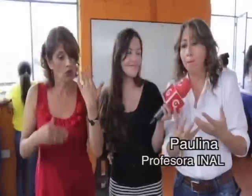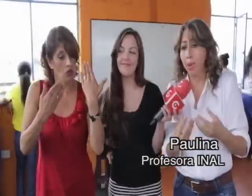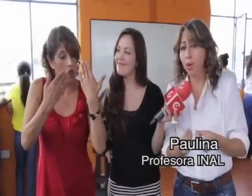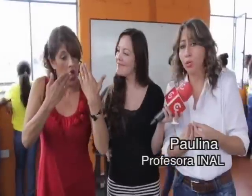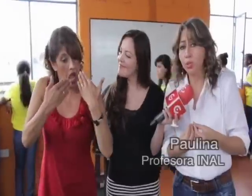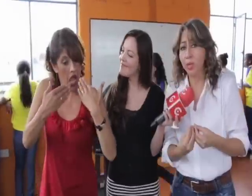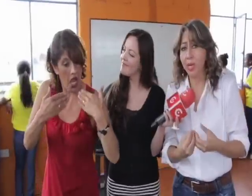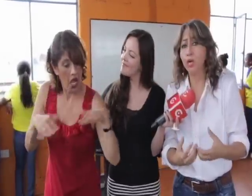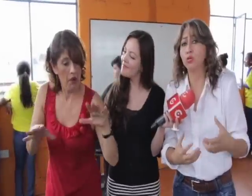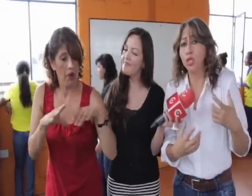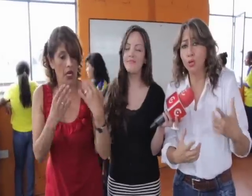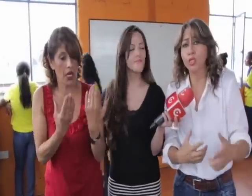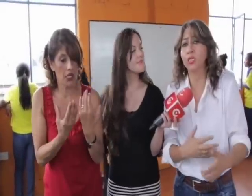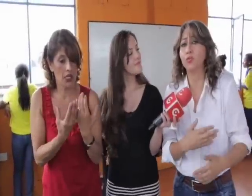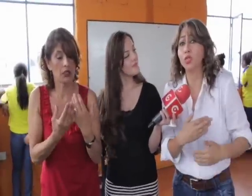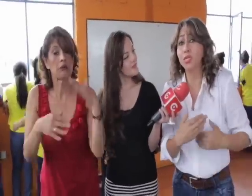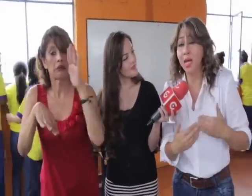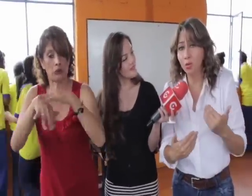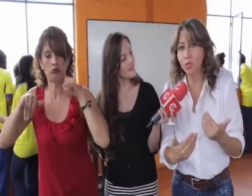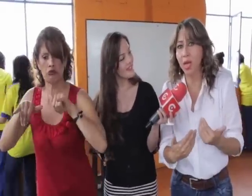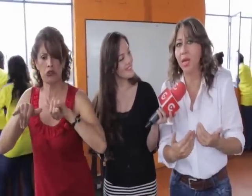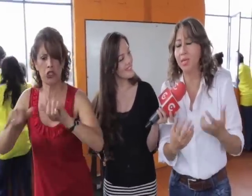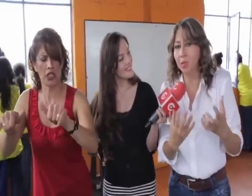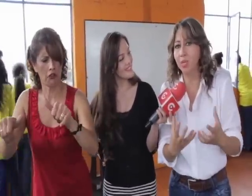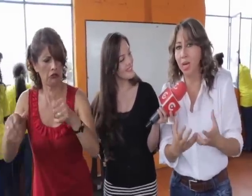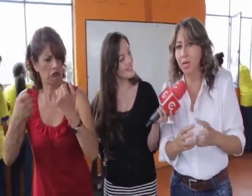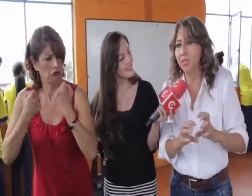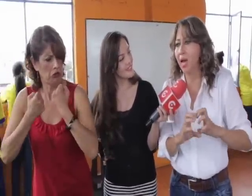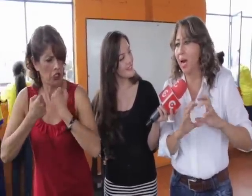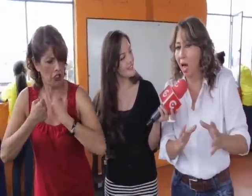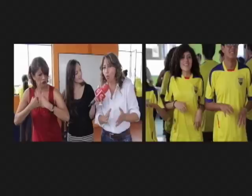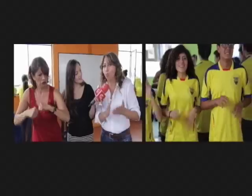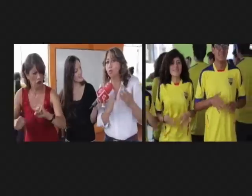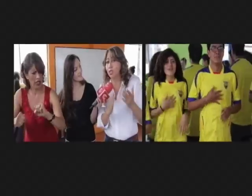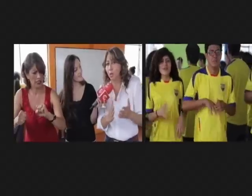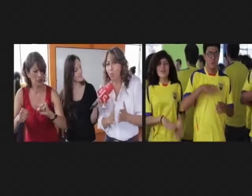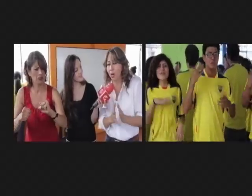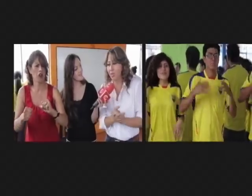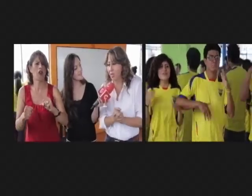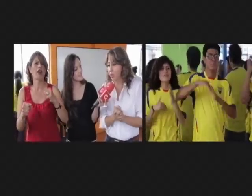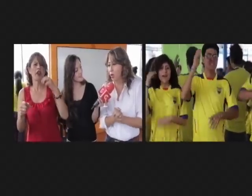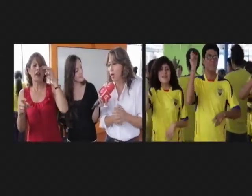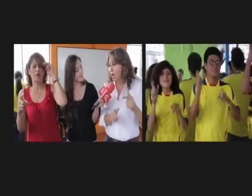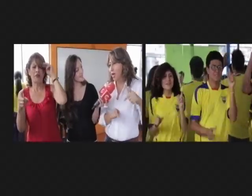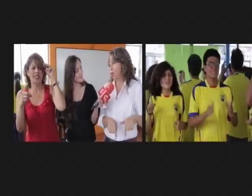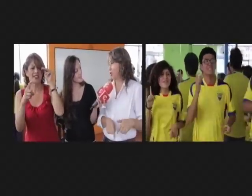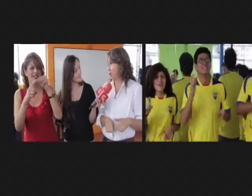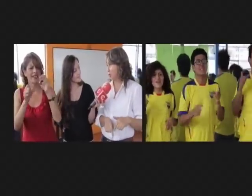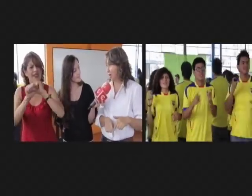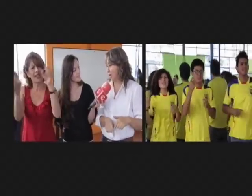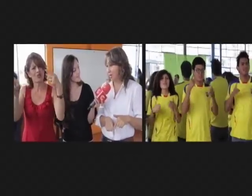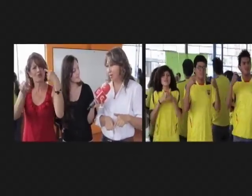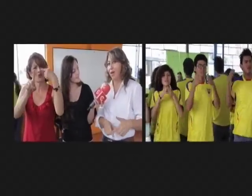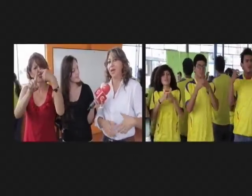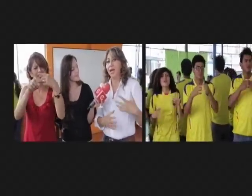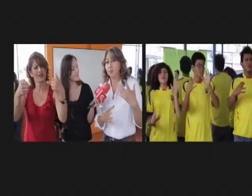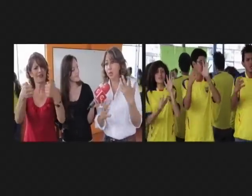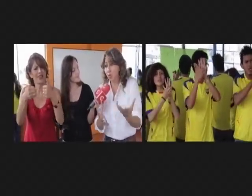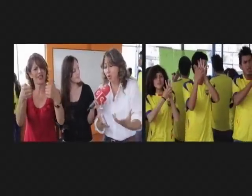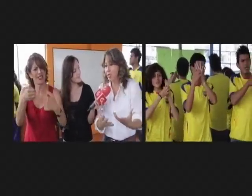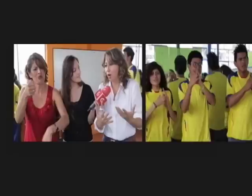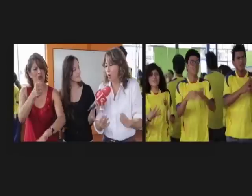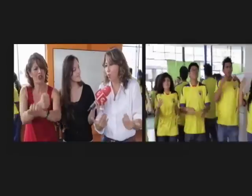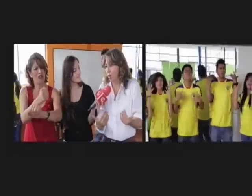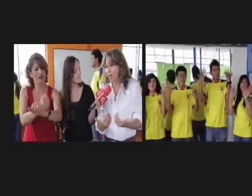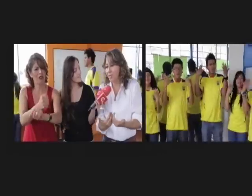bien fuerte. Pero de todas maneras los chicos esforzándose en que este mensaje sea claro, positivo para la selección, y que no solo se quede aquí, que